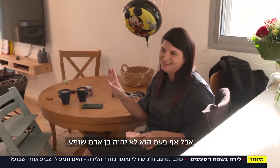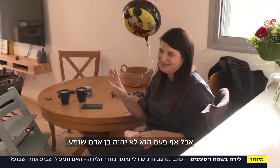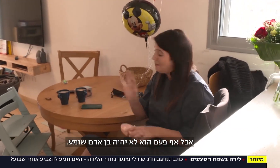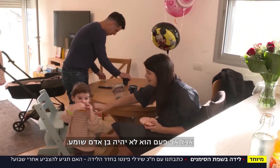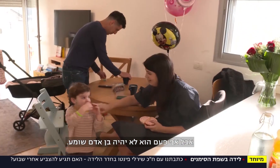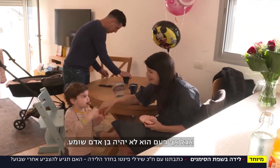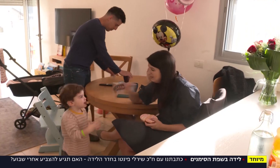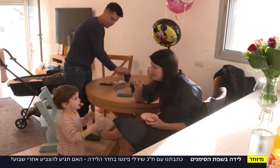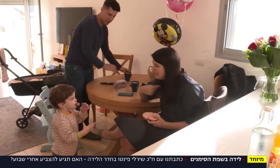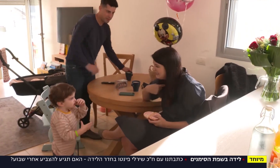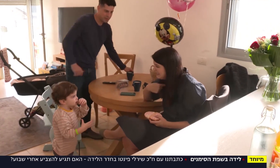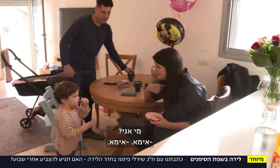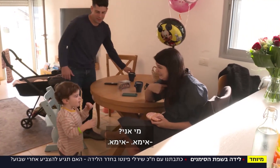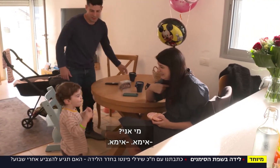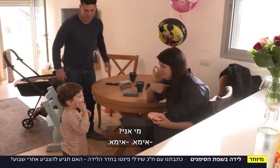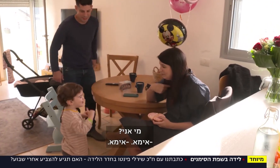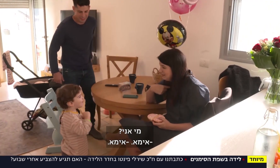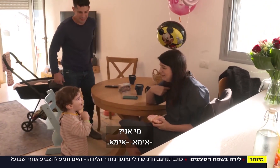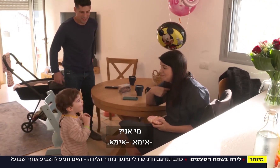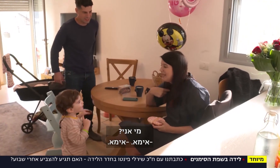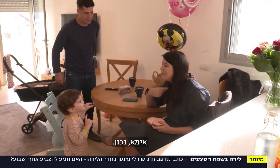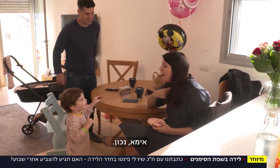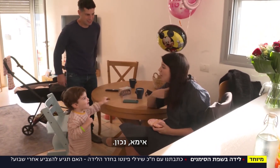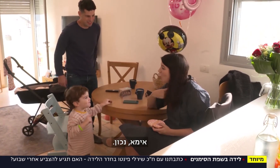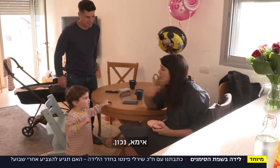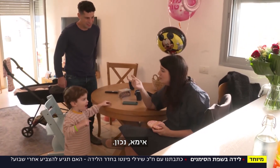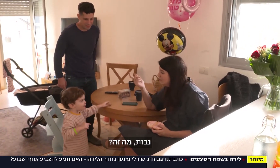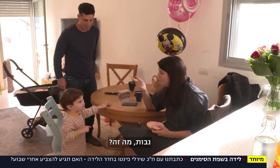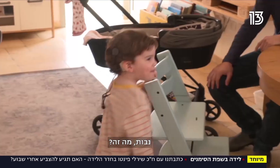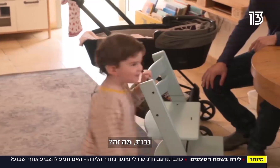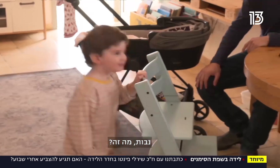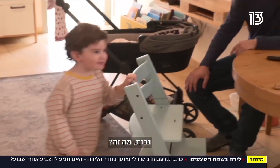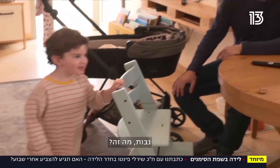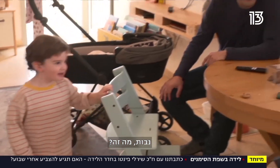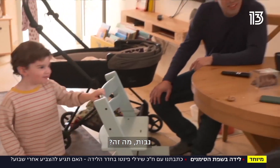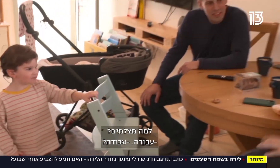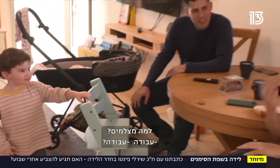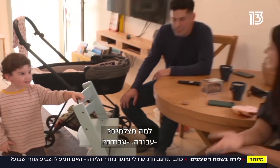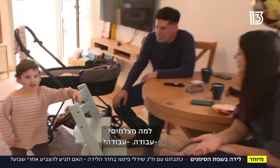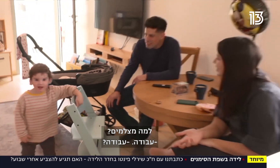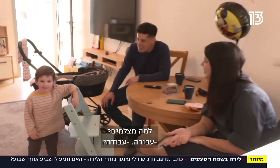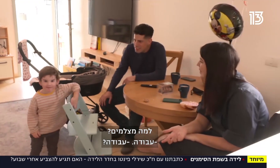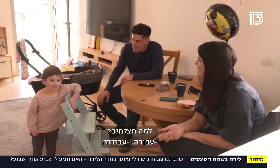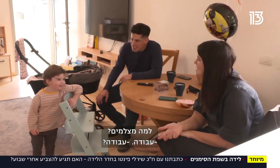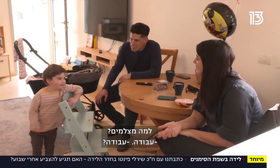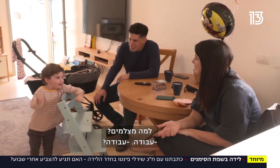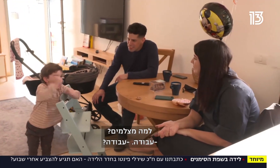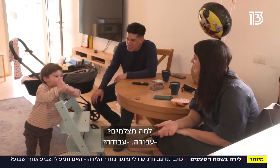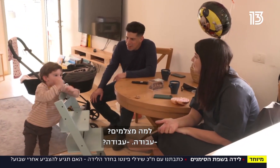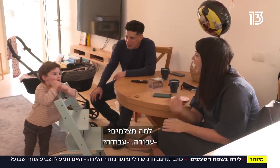שומע. מי אני? אימא. אימא. נבות, מה זה? למה מצלמים?